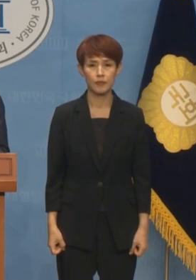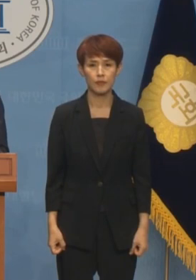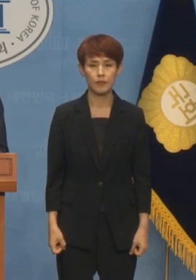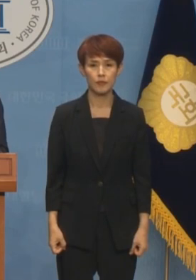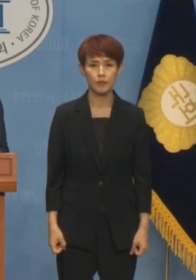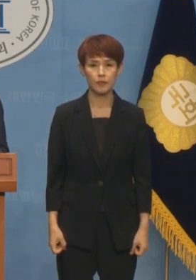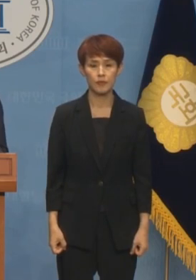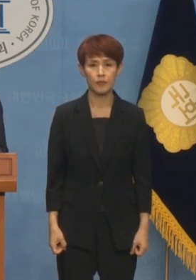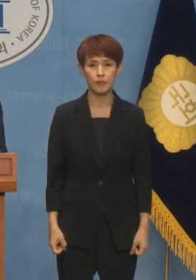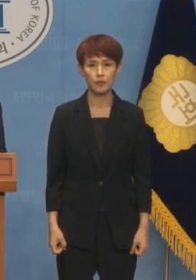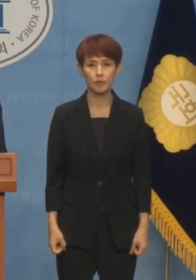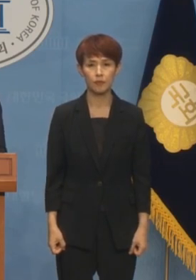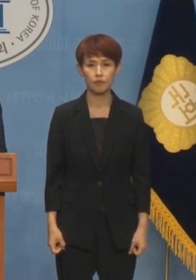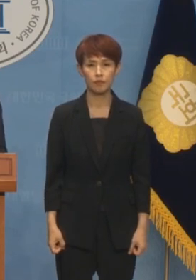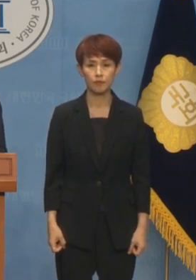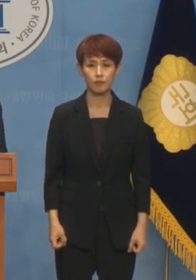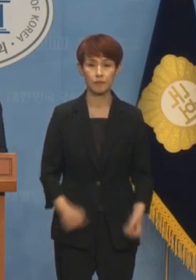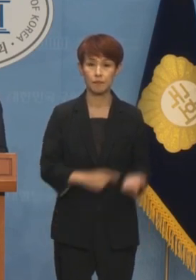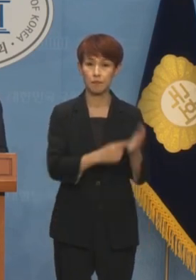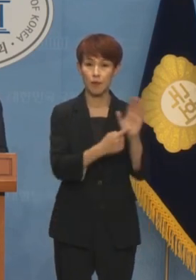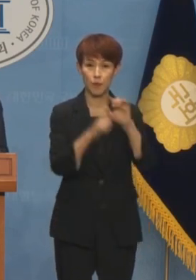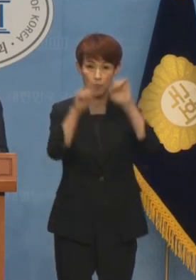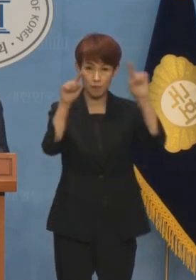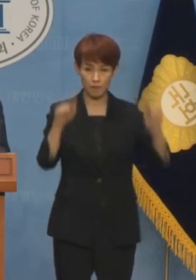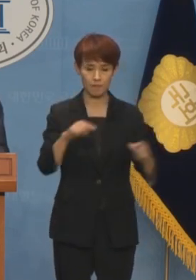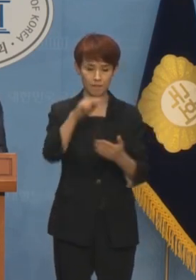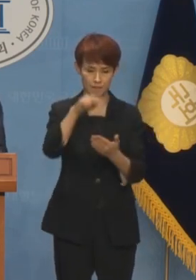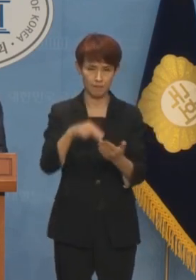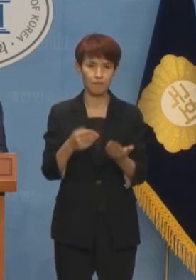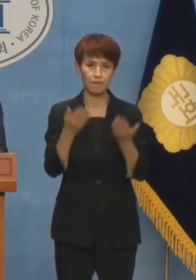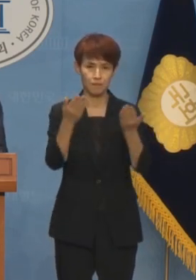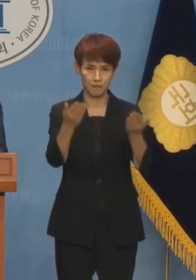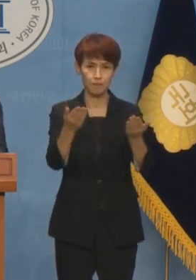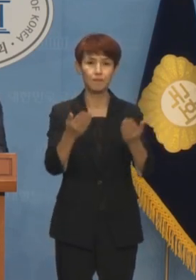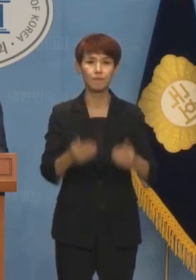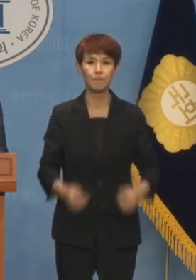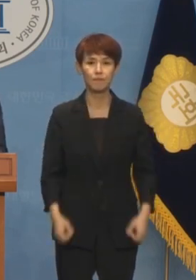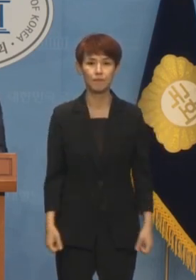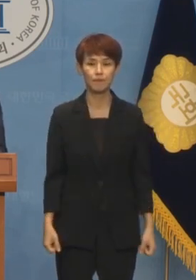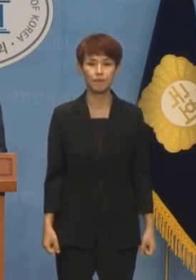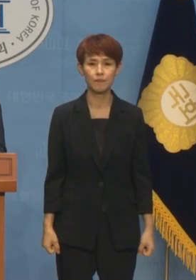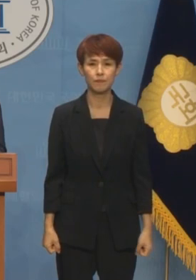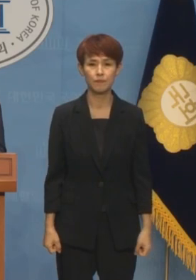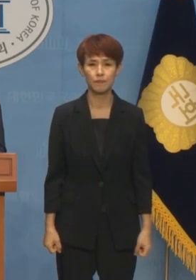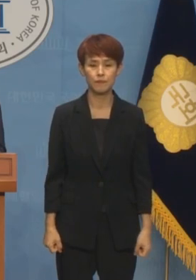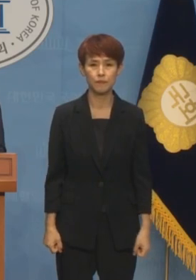먼저 준비된 발표문을 읽도록 하겠습니다.